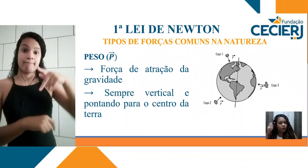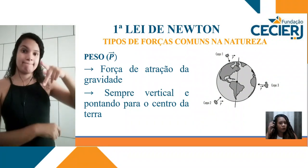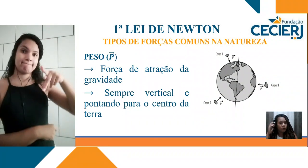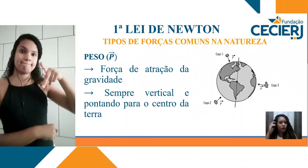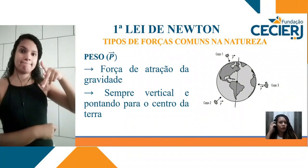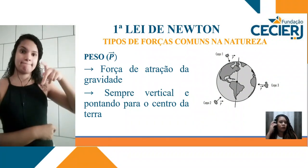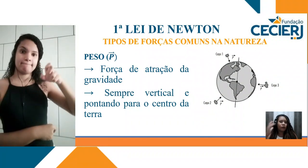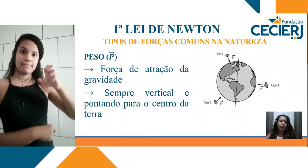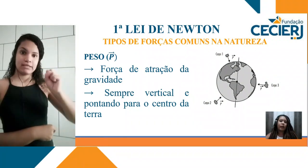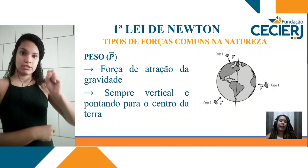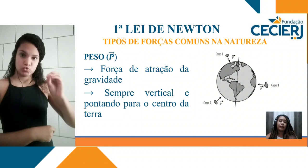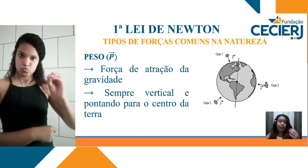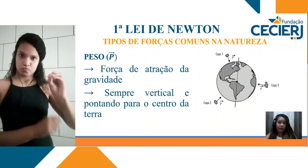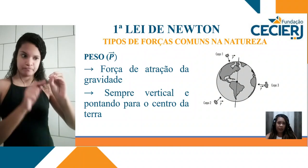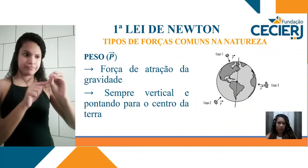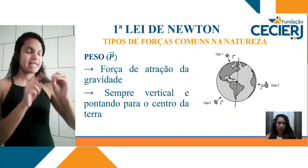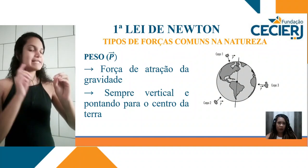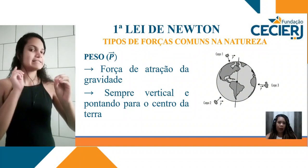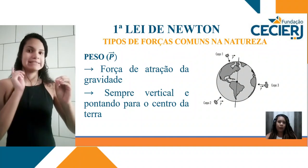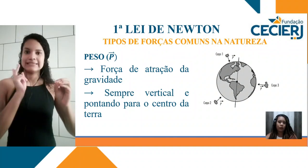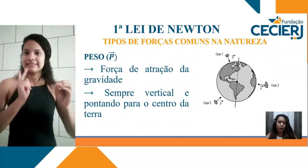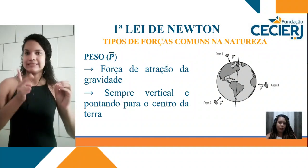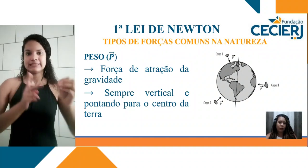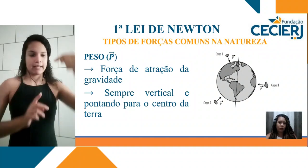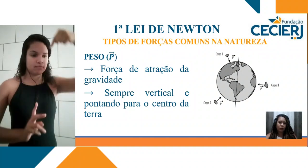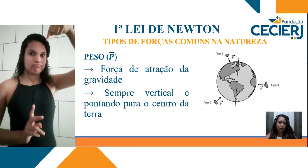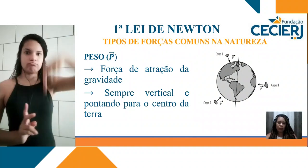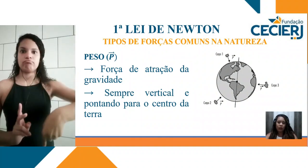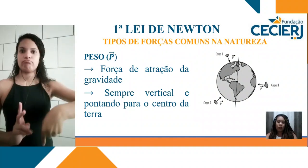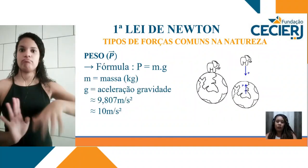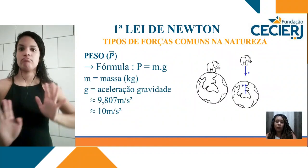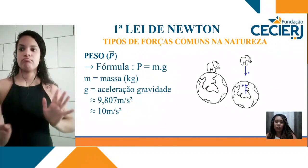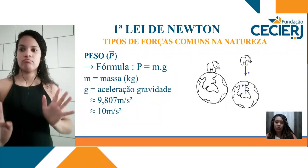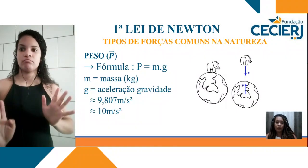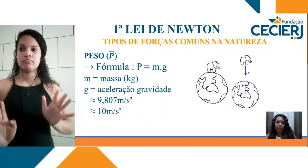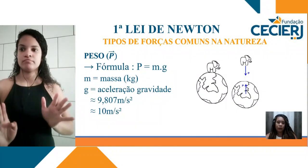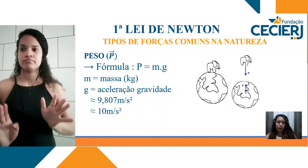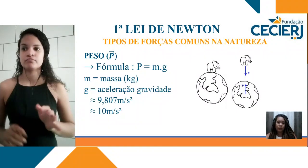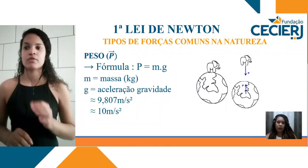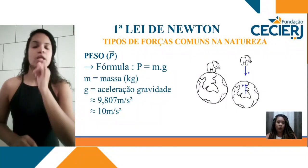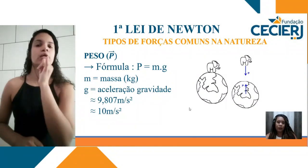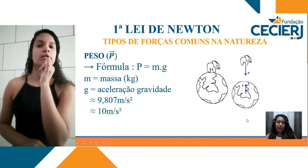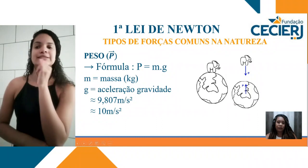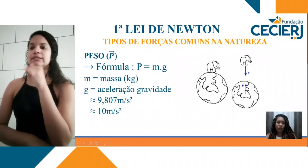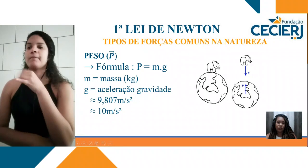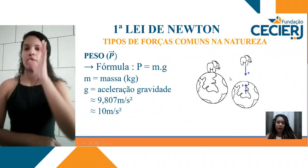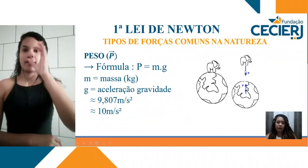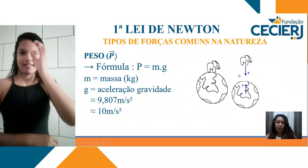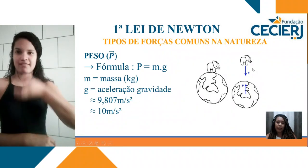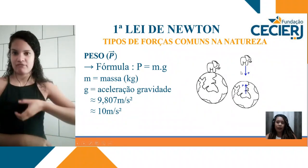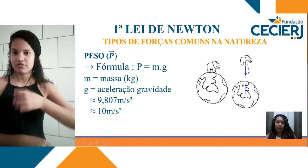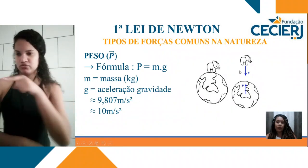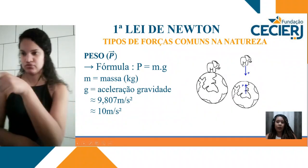peso. Ela é sempre vertical, apontando para o centro. Então quando a gente tem um exemplozinho aqui como esse elefantinho